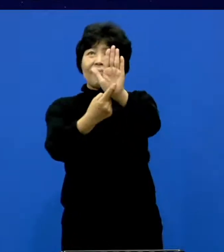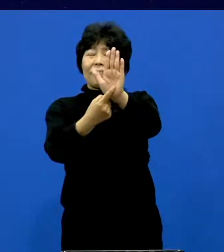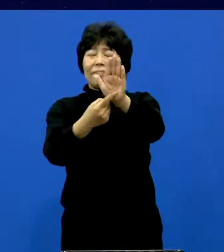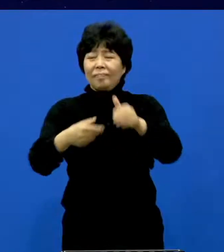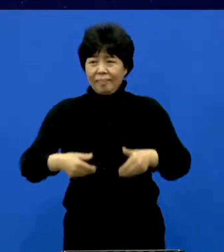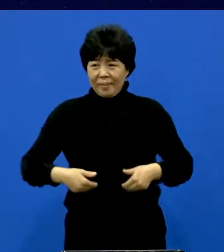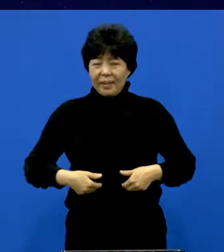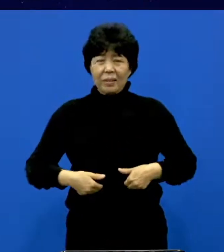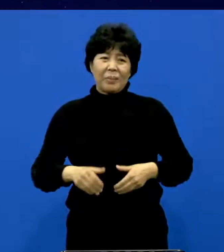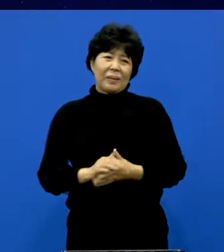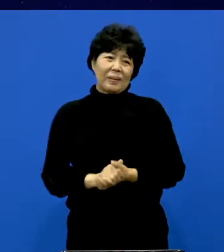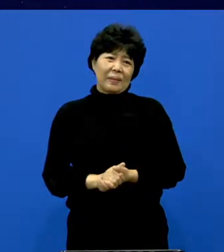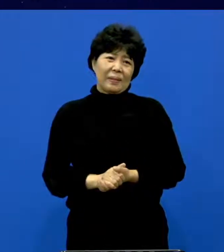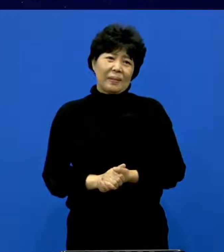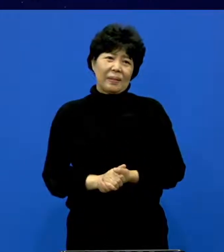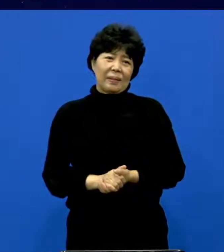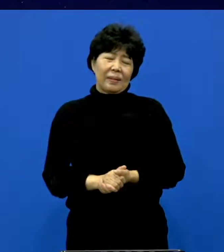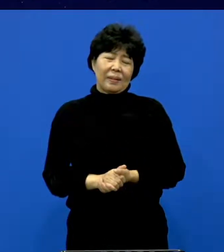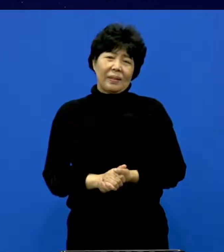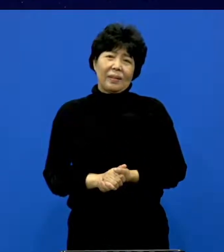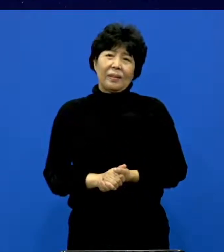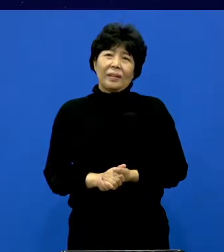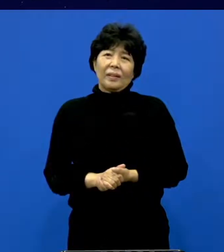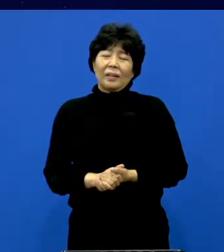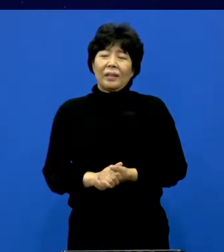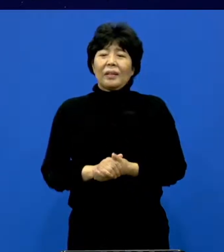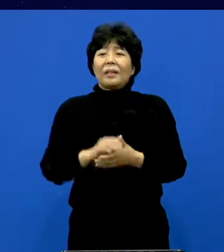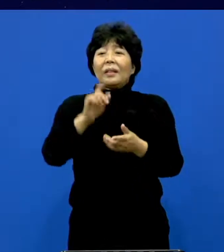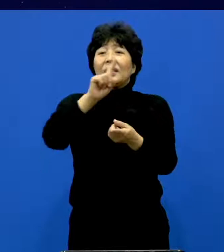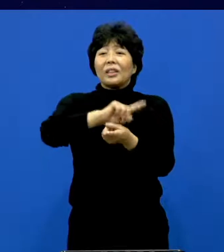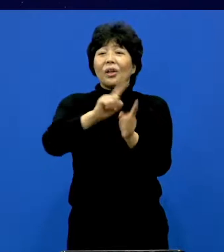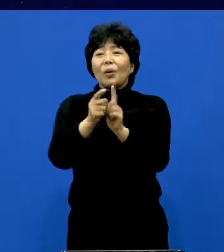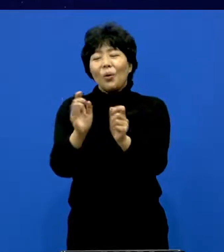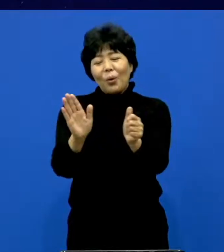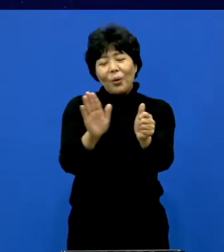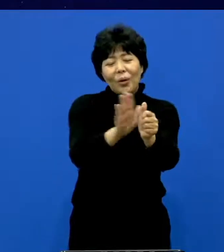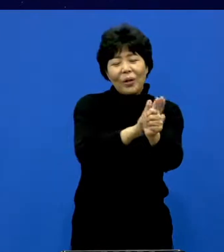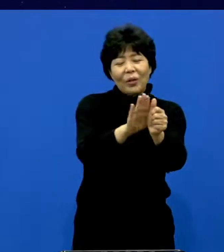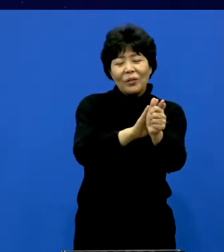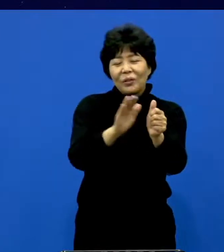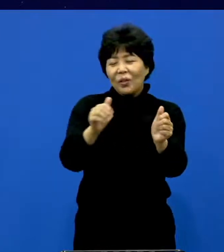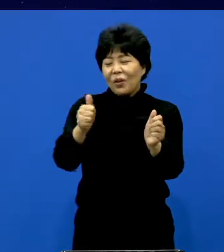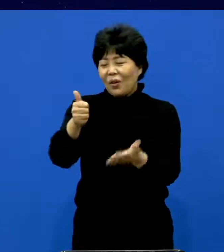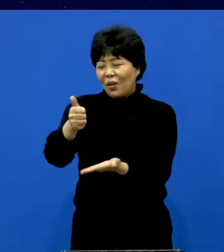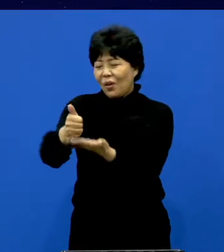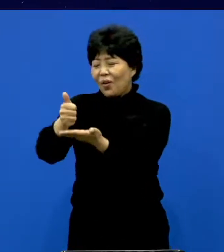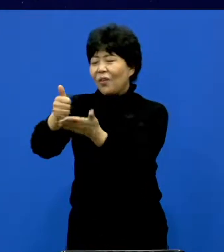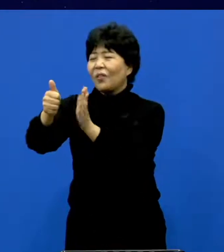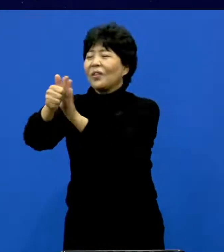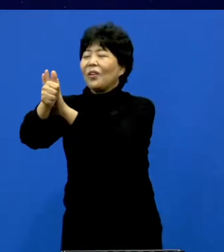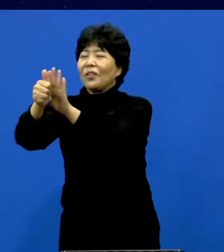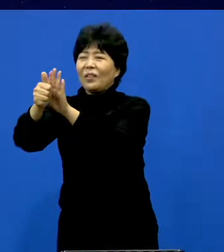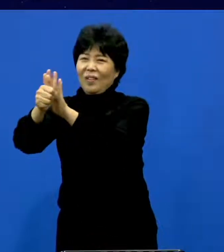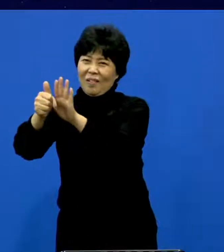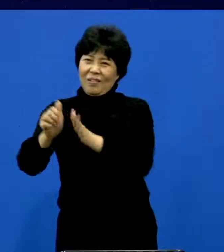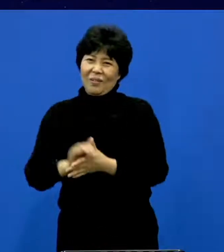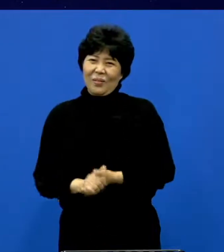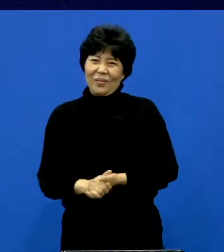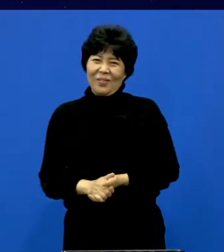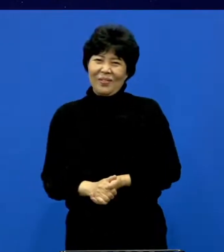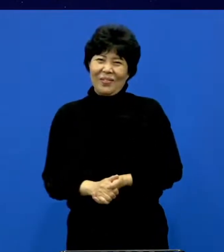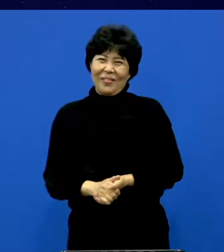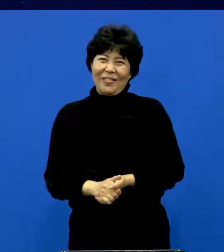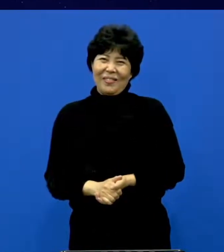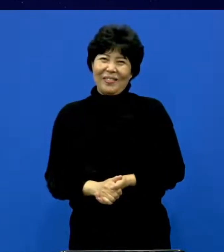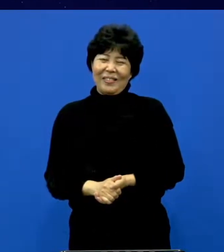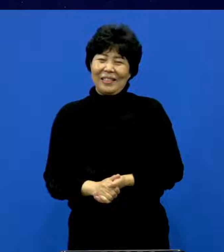그래서 우리의 믿음의 삶을 살아가는 우리에게는 서로가 격려하고, 그죠? 그래서 우리 연말에 여러분 이렇게 격려의 카드도